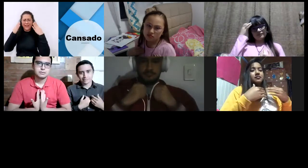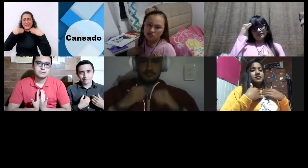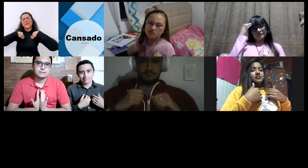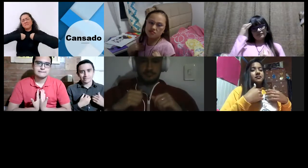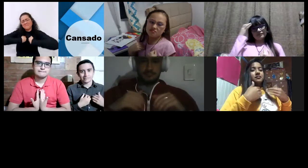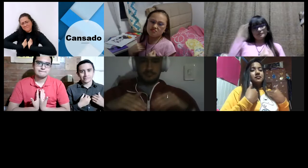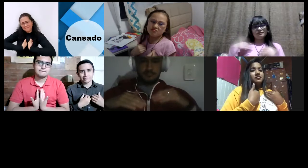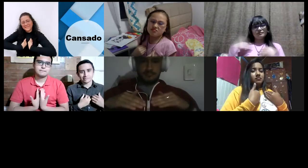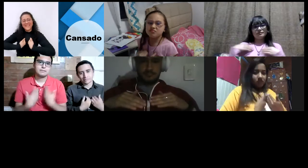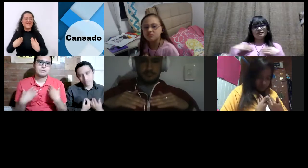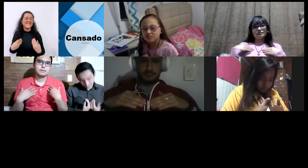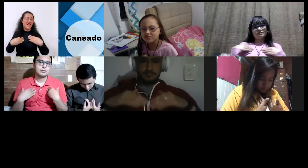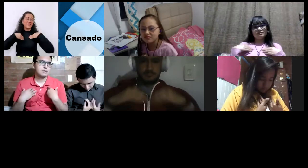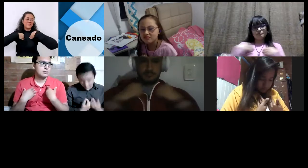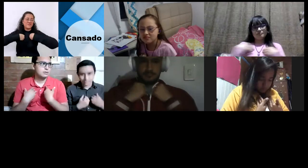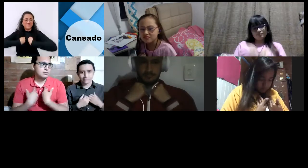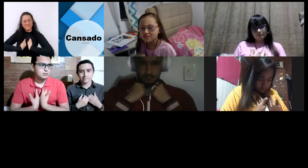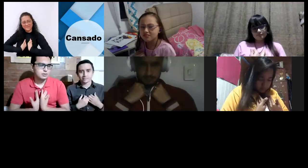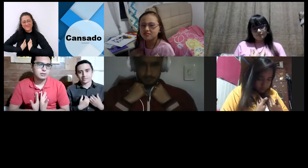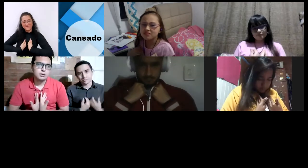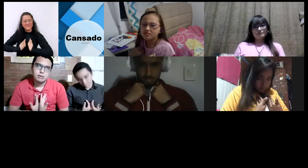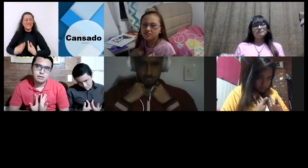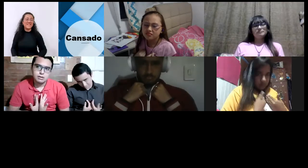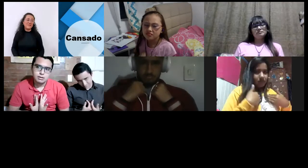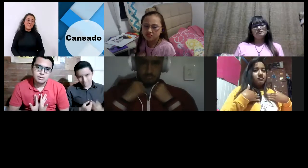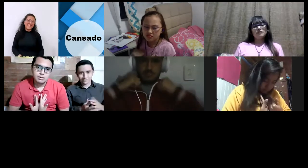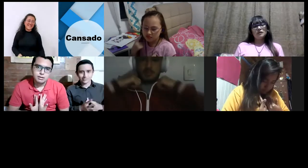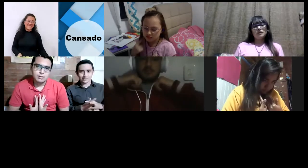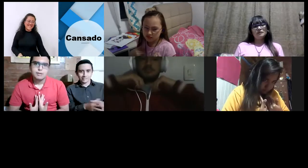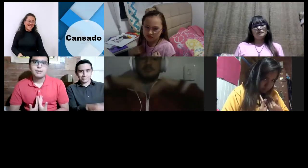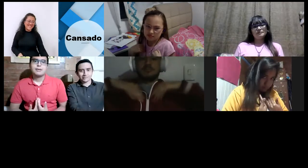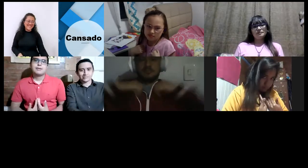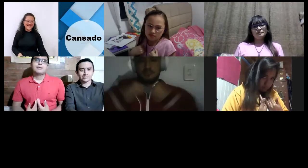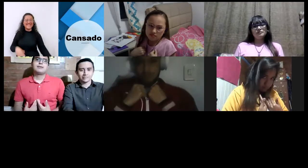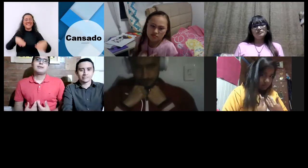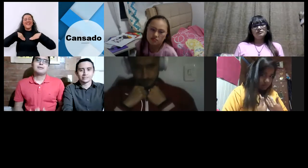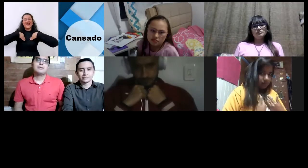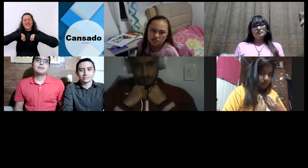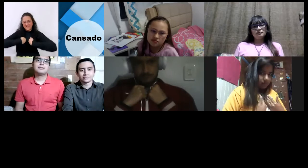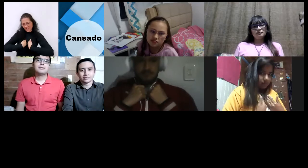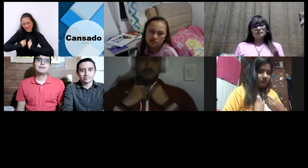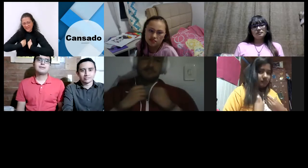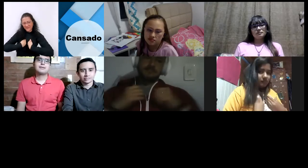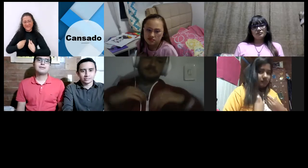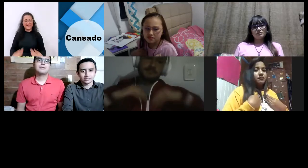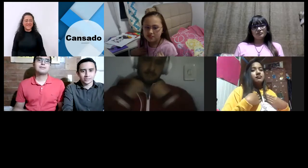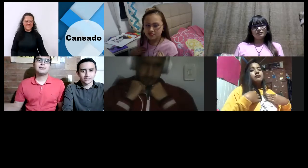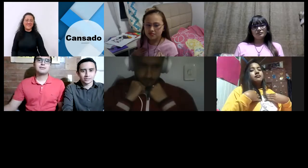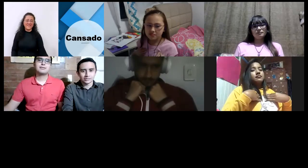también cansado. Mostramos el cansancio. Cansado.